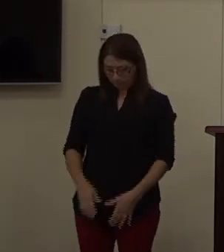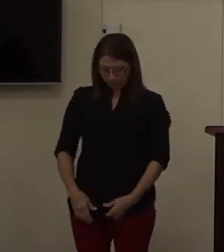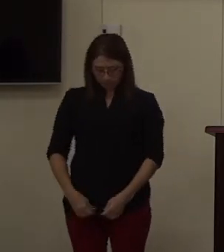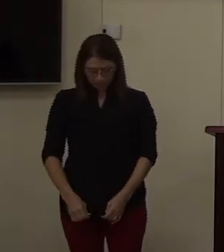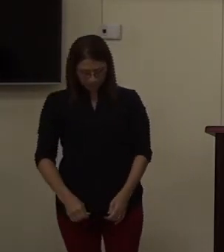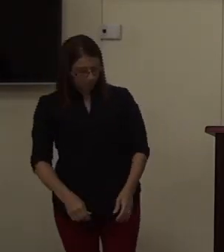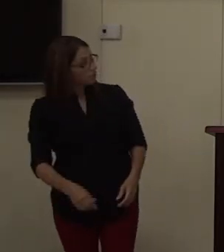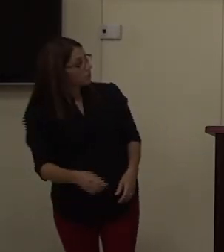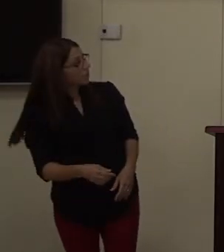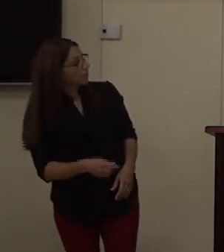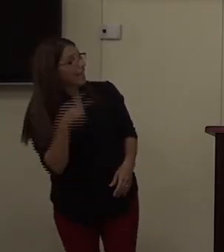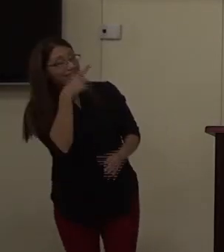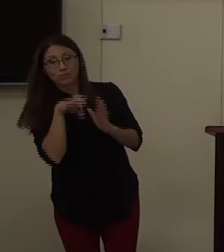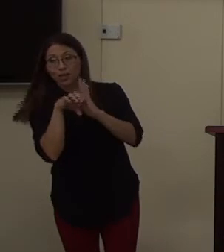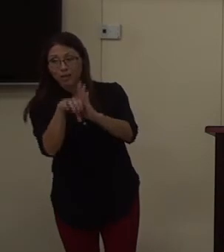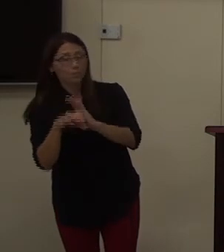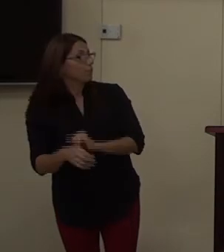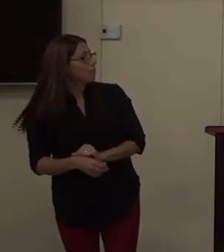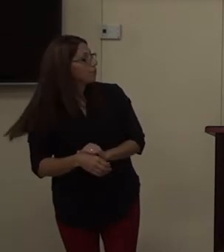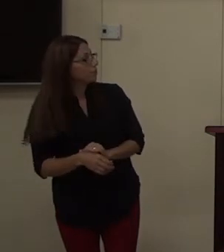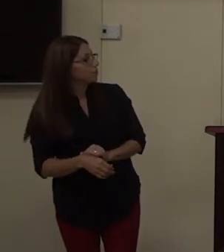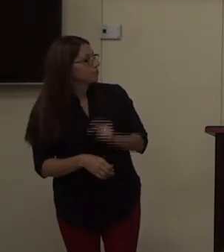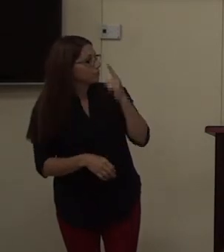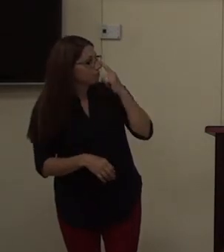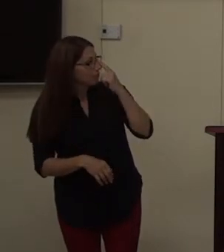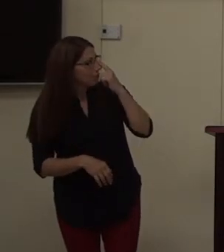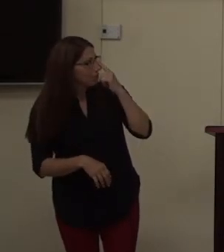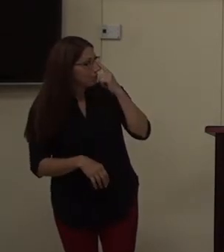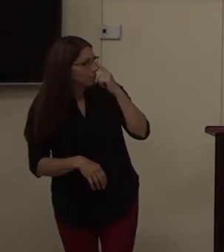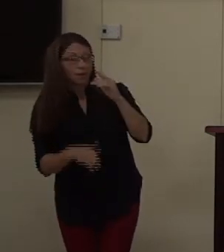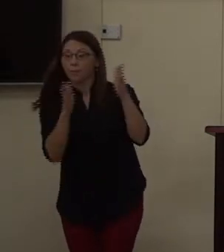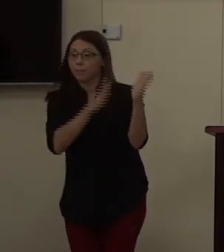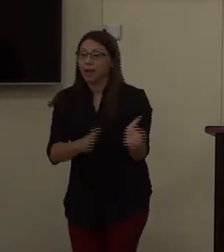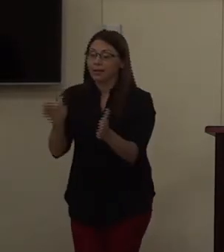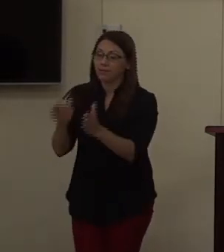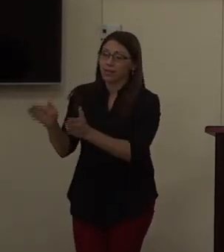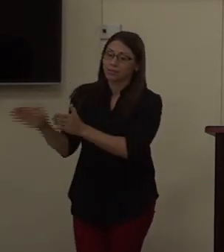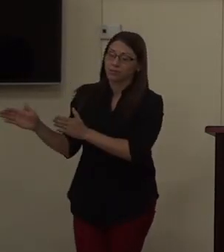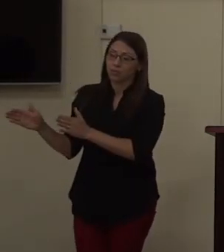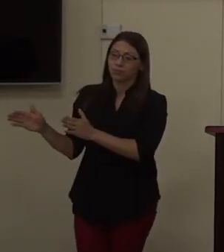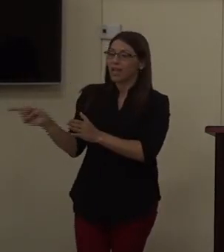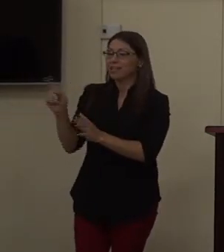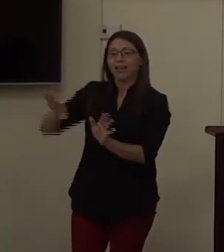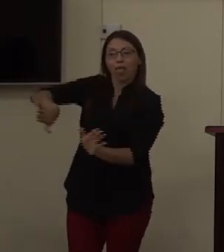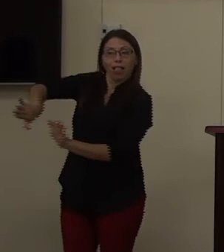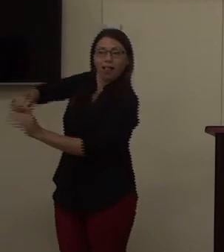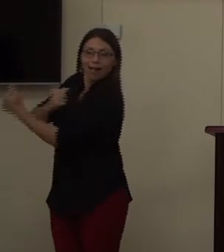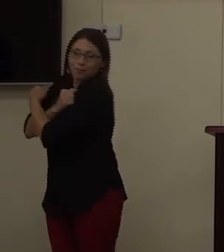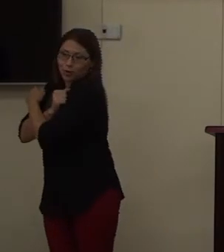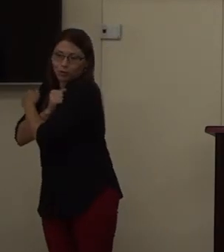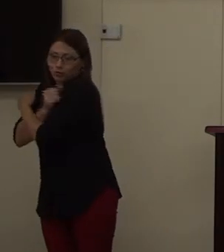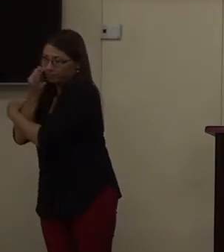Este se lo traigo como ejemplo de planificación ya, digamos, de fuera del ámbito amoroso, ¿verdad?, de